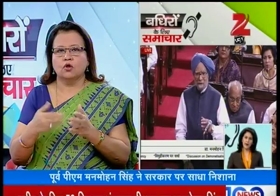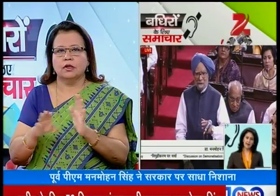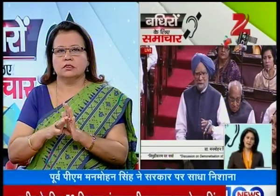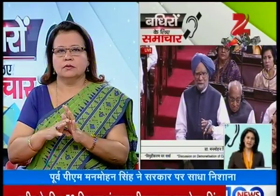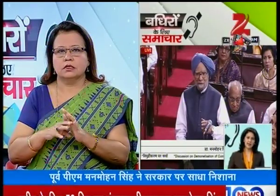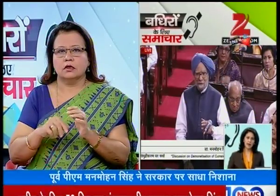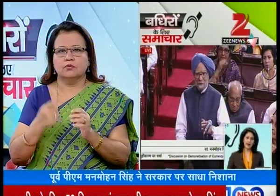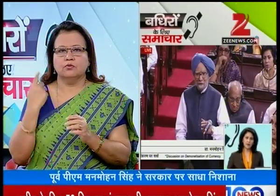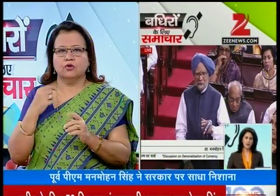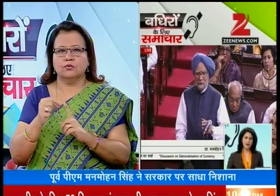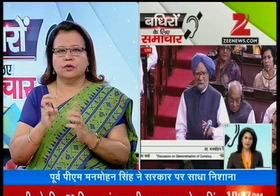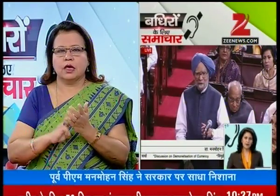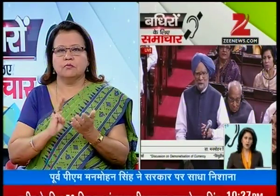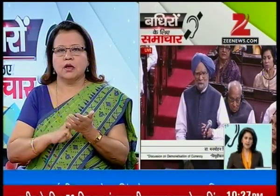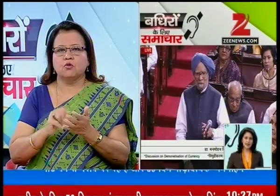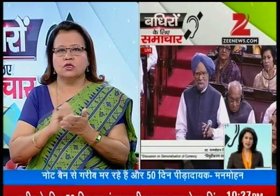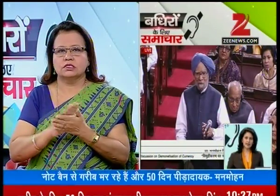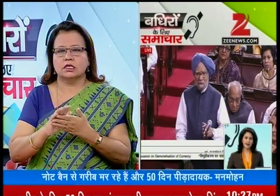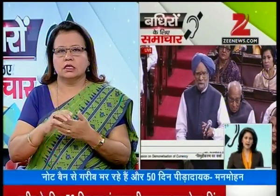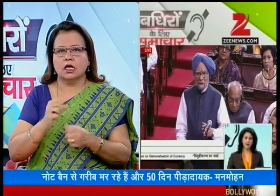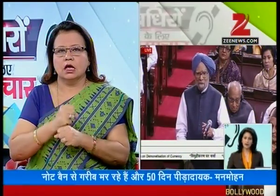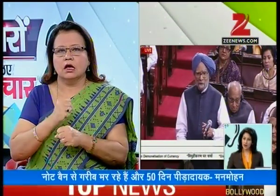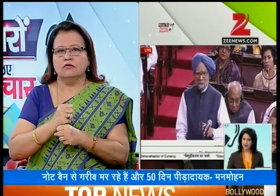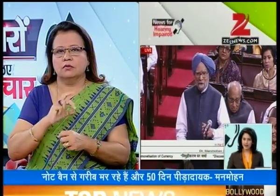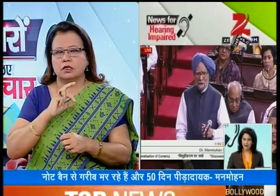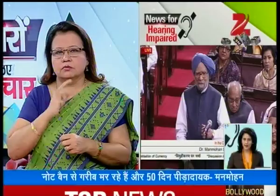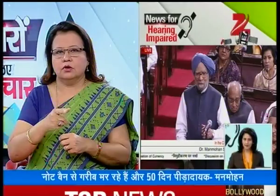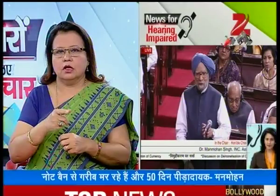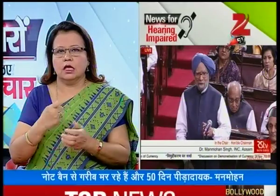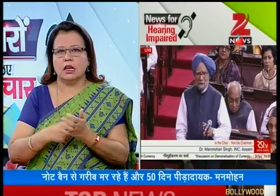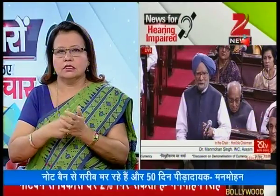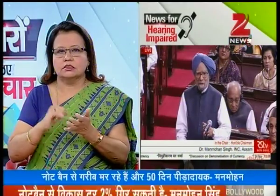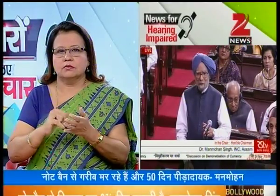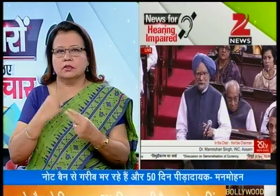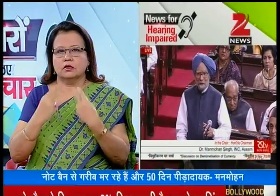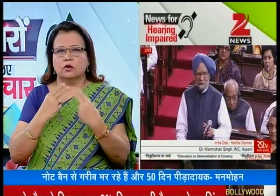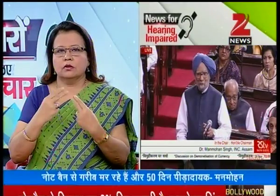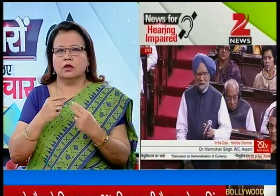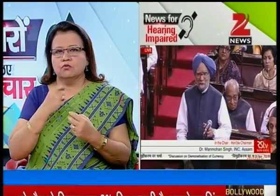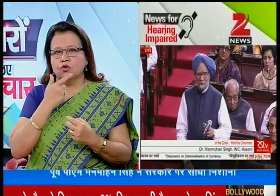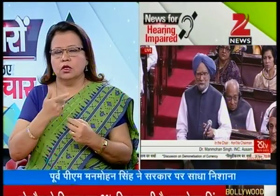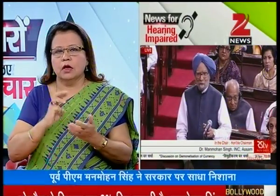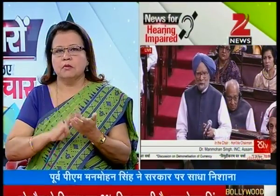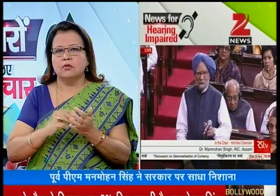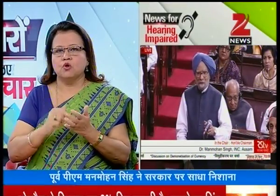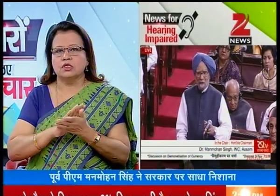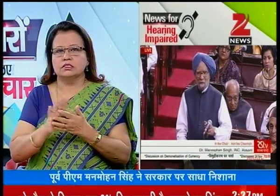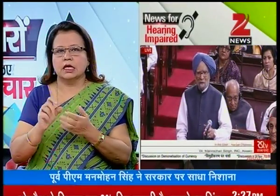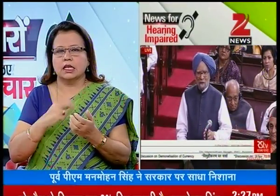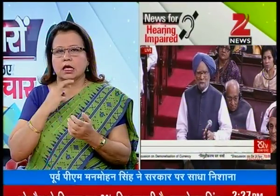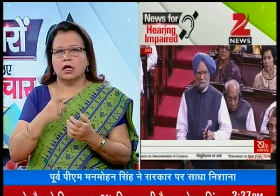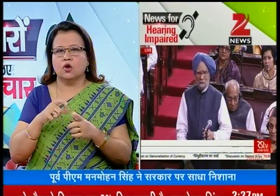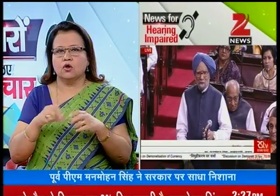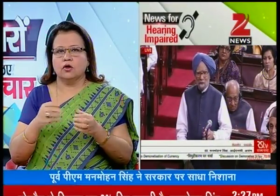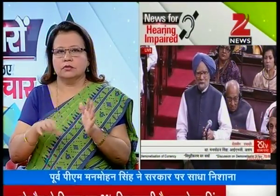नोट बन के फैसले को लेकर पूर्व पीएम मनमोहन सिंह ने सरकार पर निशाना साधा है राज्यसभा में चर्चा के दौरान बोलते हुए मनमोहन सिंह का कहना